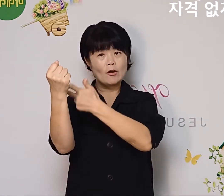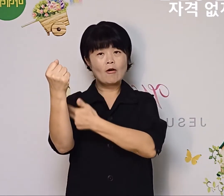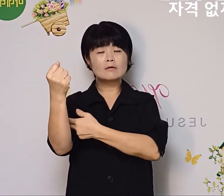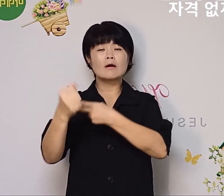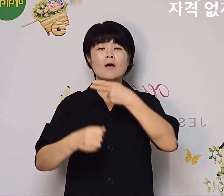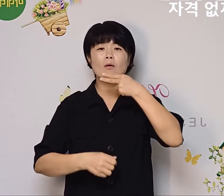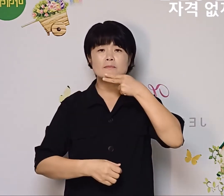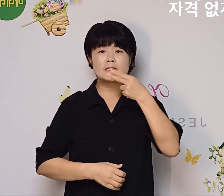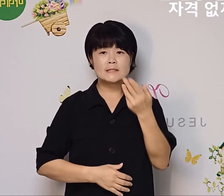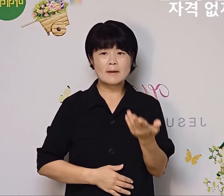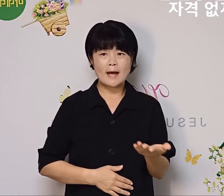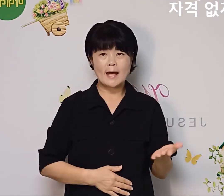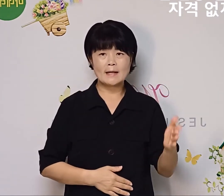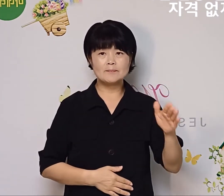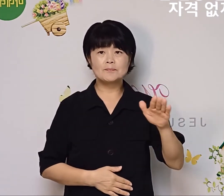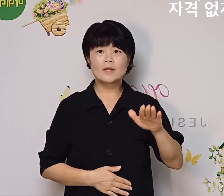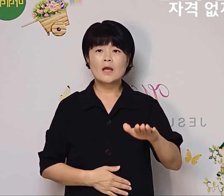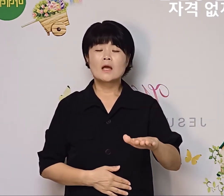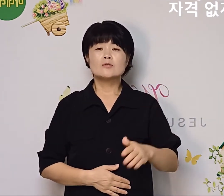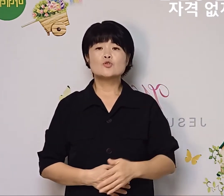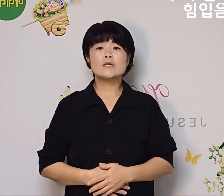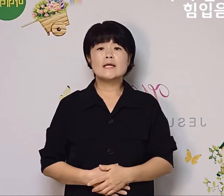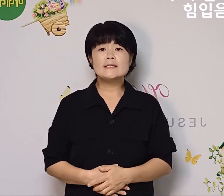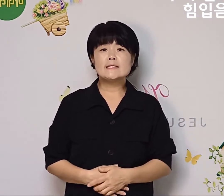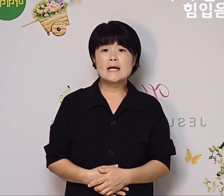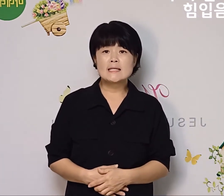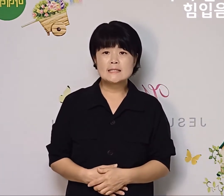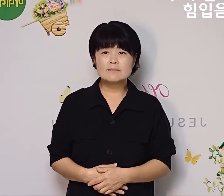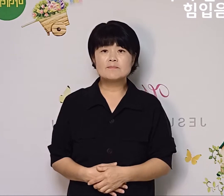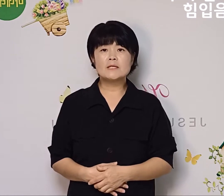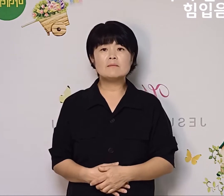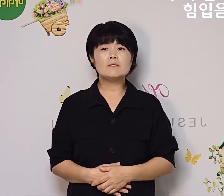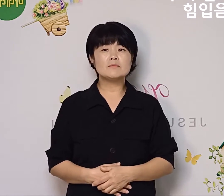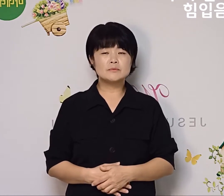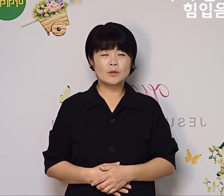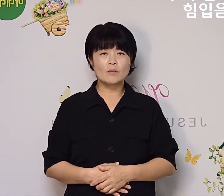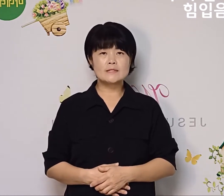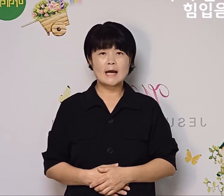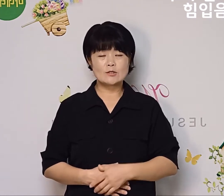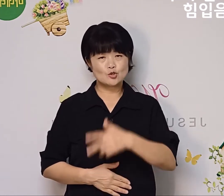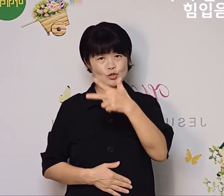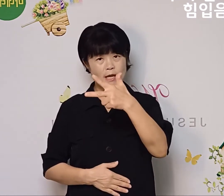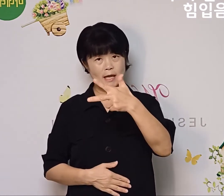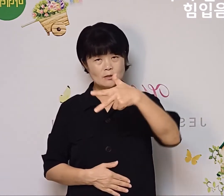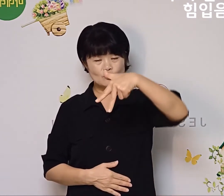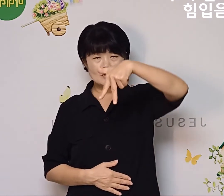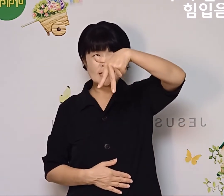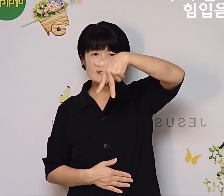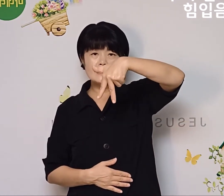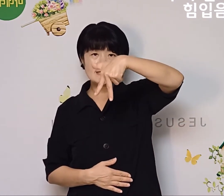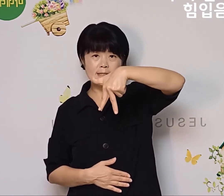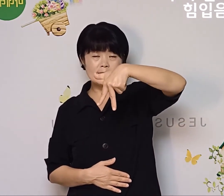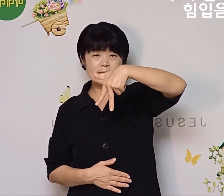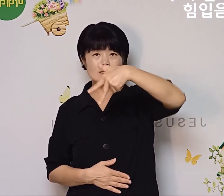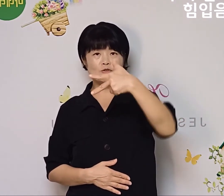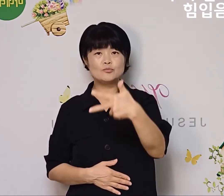자격 없지만 주의 인자하심 힘임으로 자 주의 주자는 지읒을